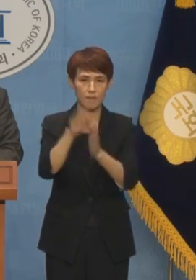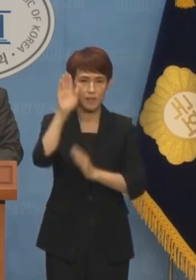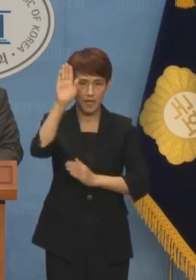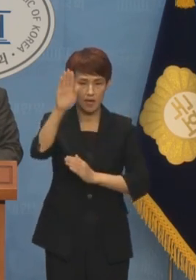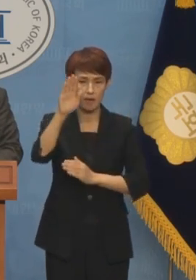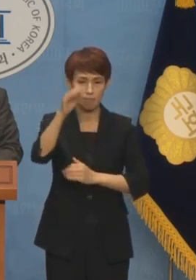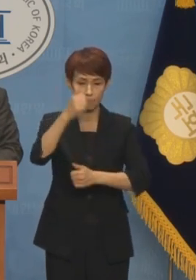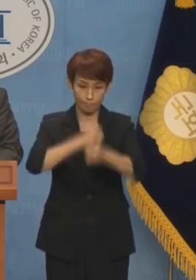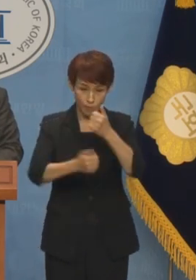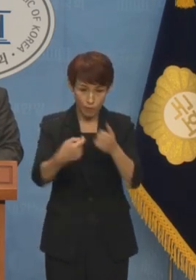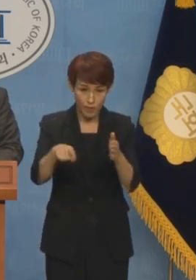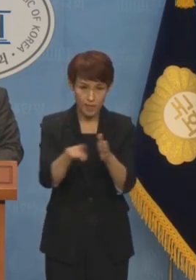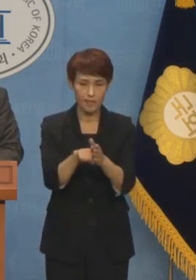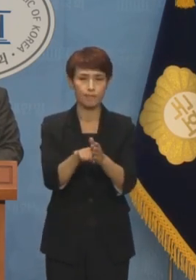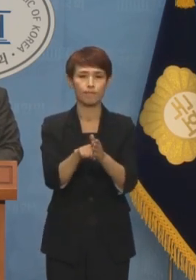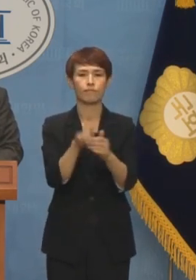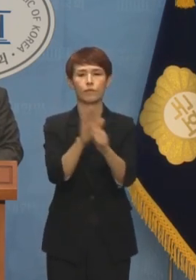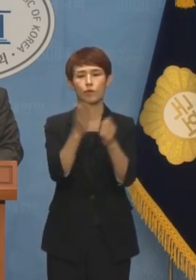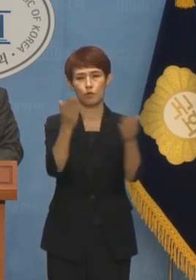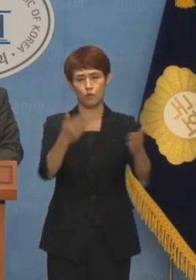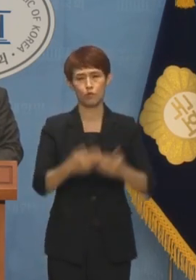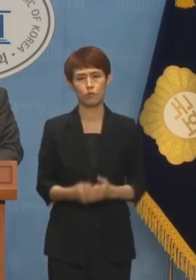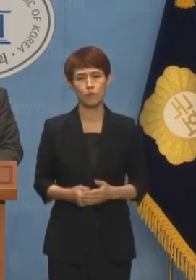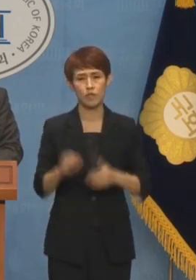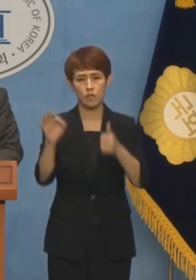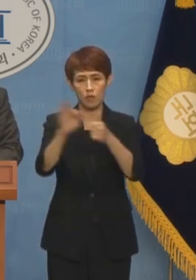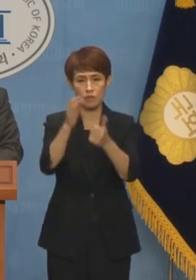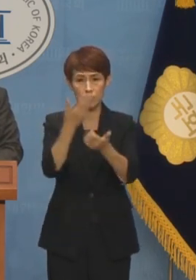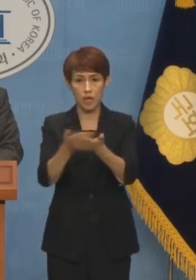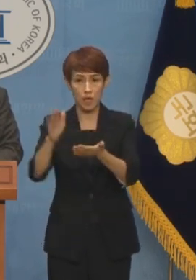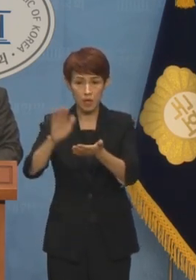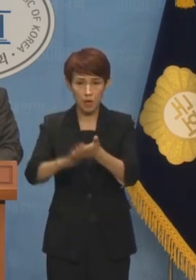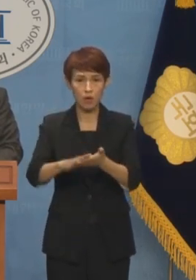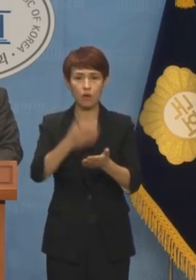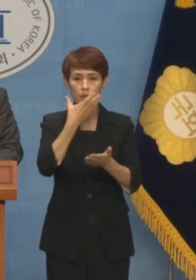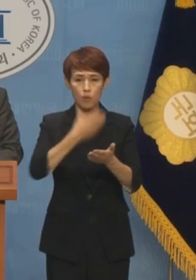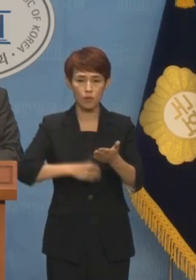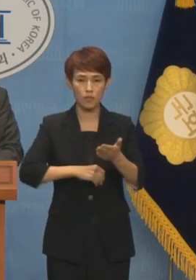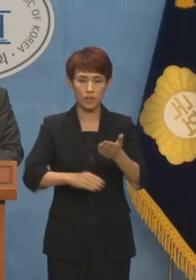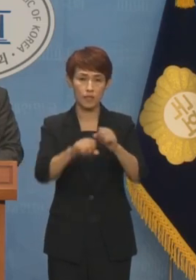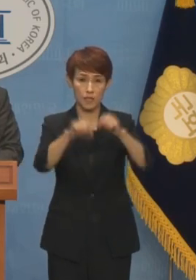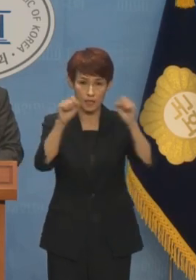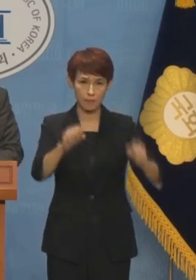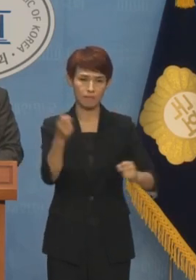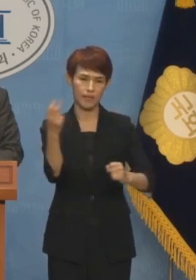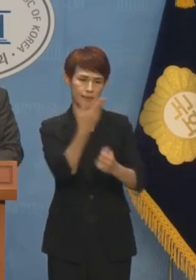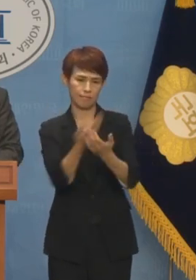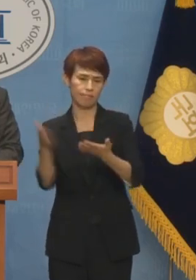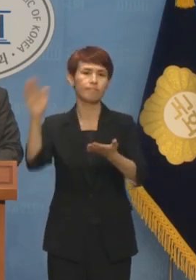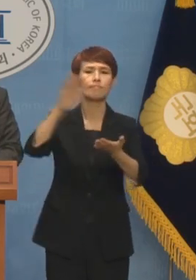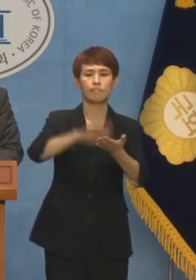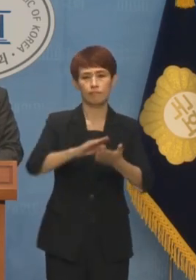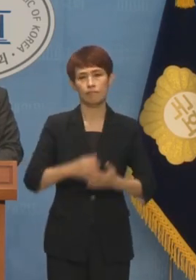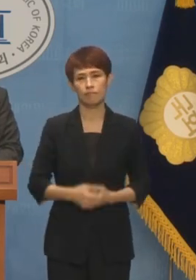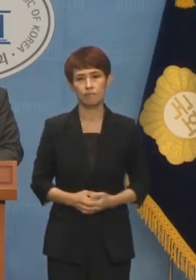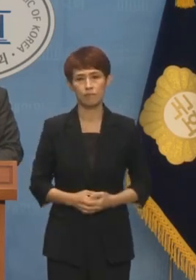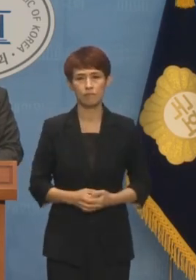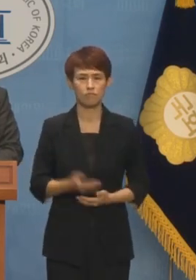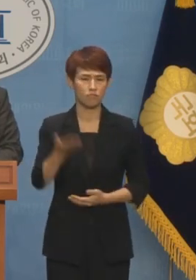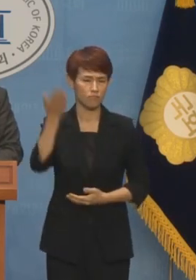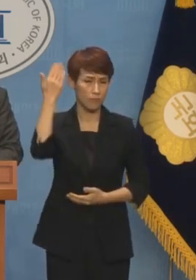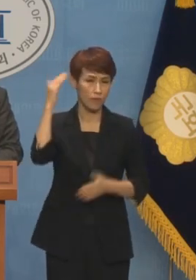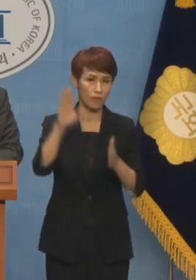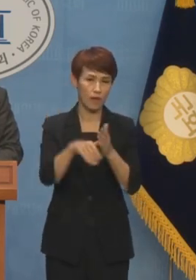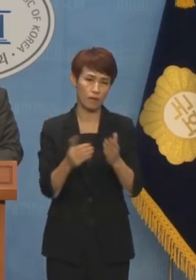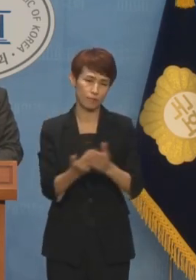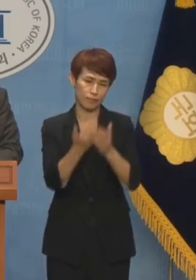버팀목이 되겠습니다. 연금 개혁, 복지 시스템, 규제 시스템 등을 리셋하겠습니다. 수십 년 전 고성장